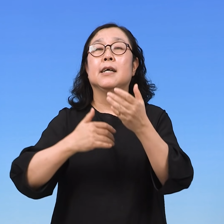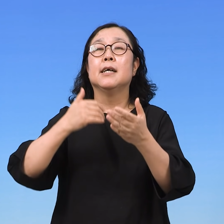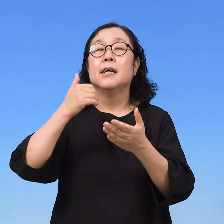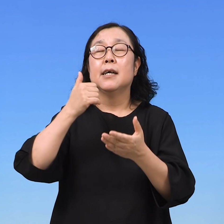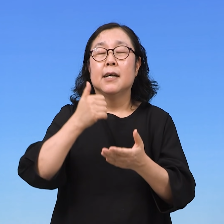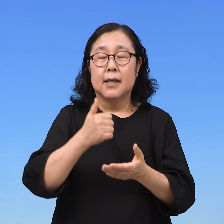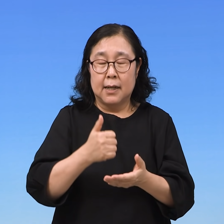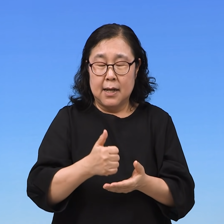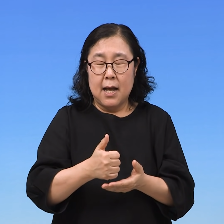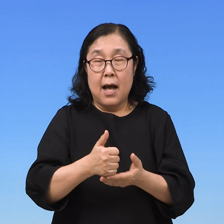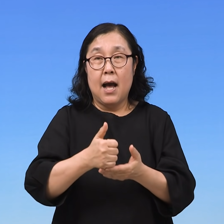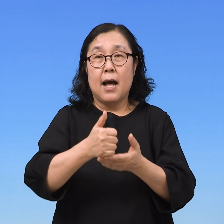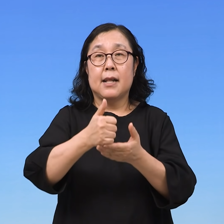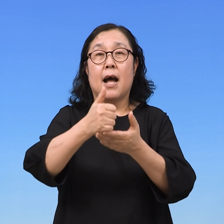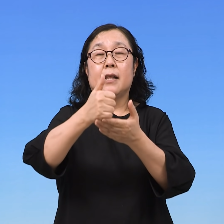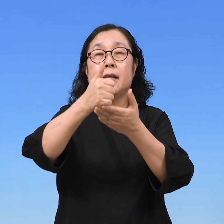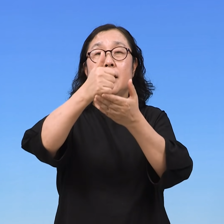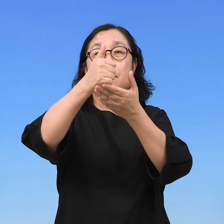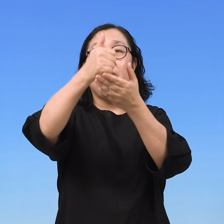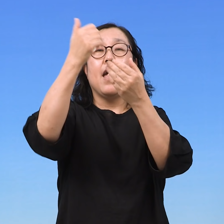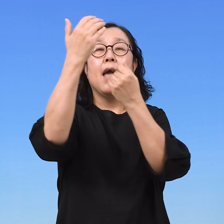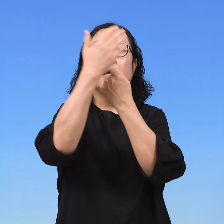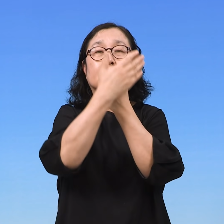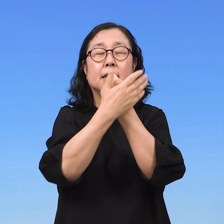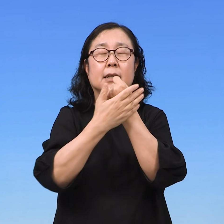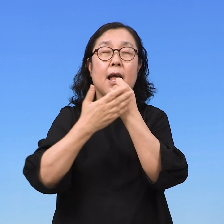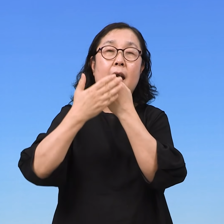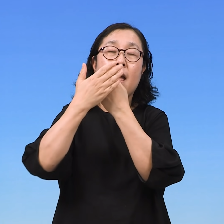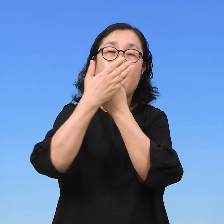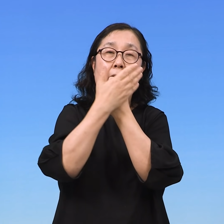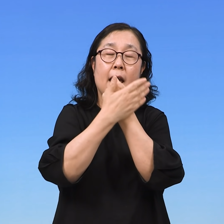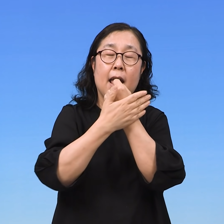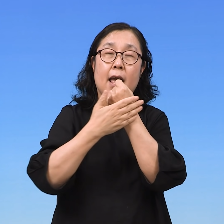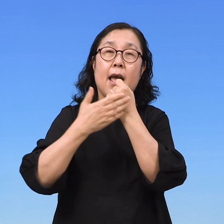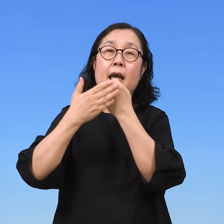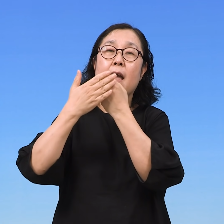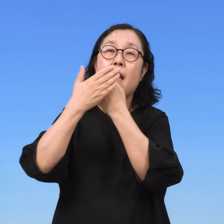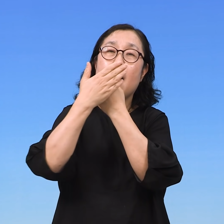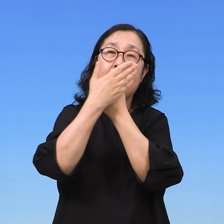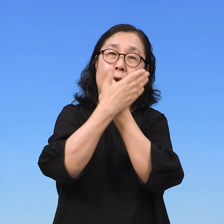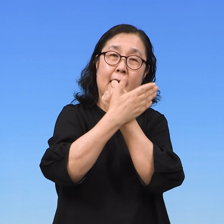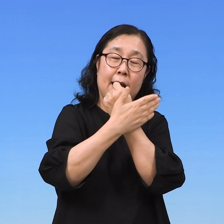하나님의 은혜, 하나님의 은혜.